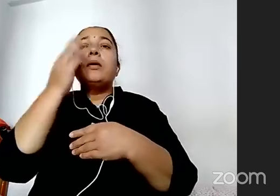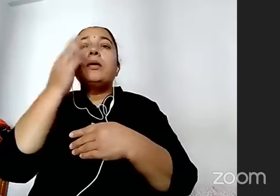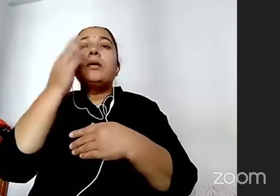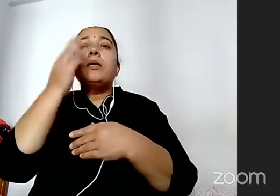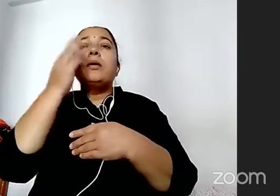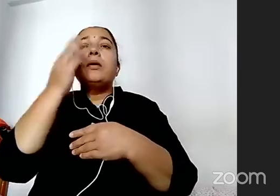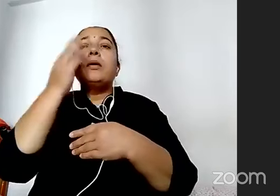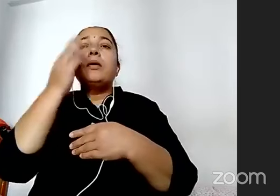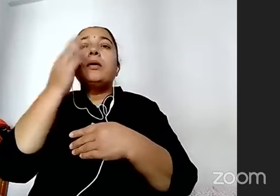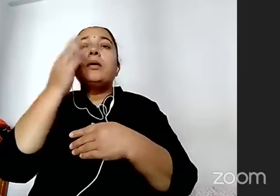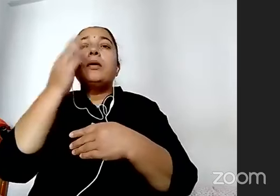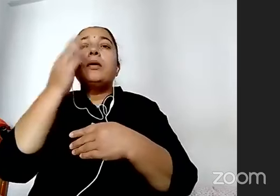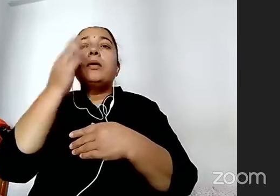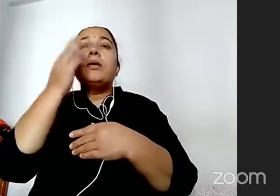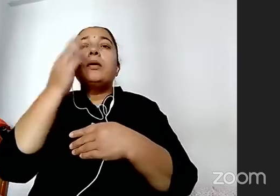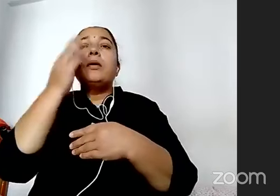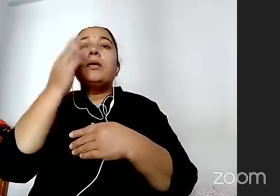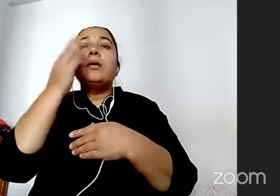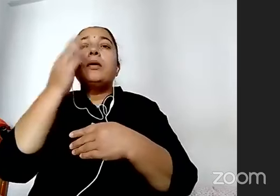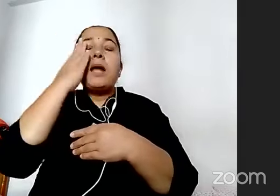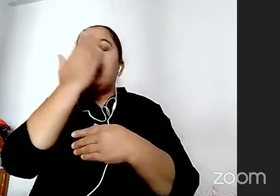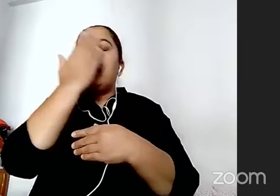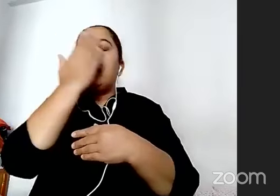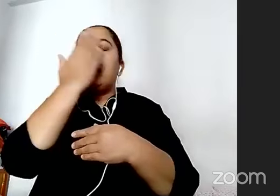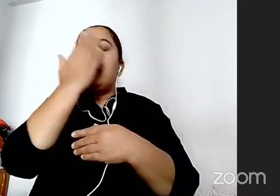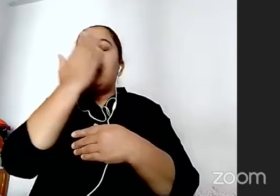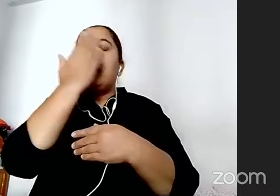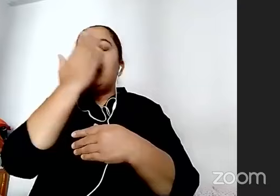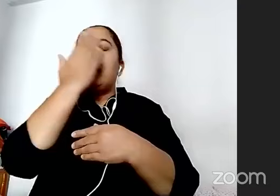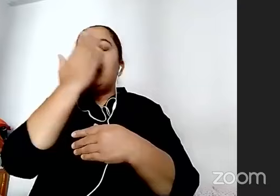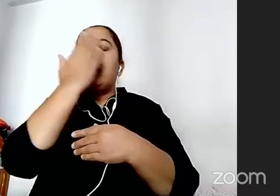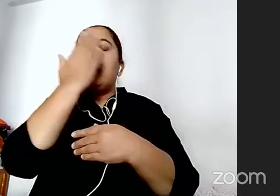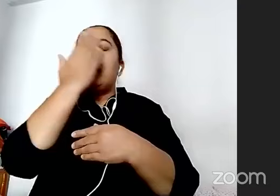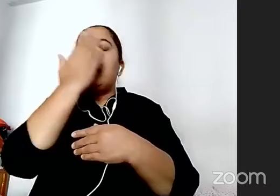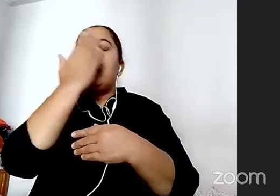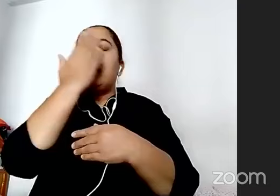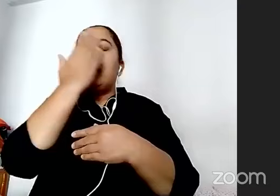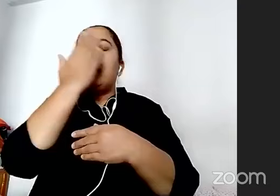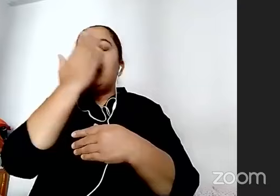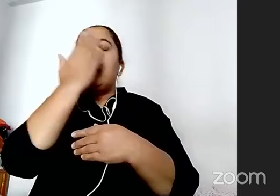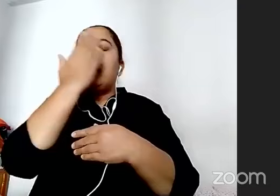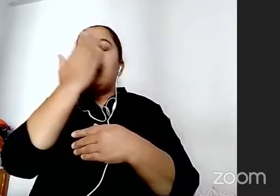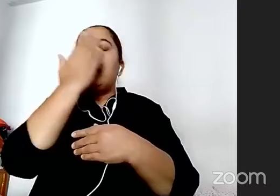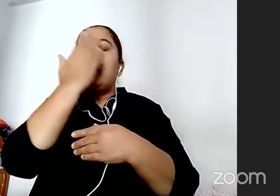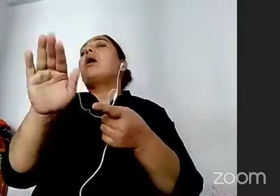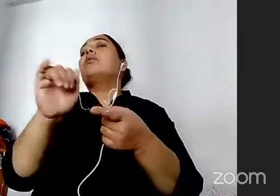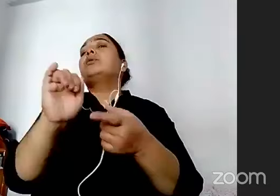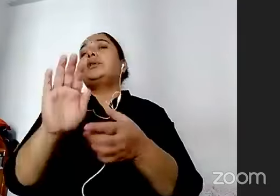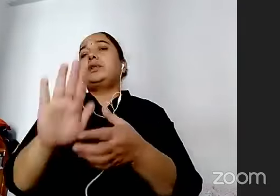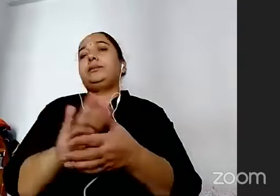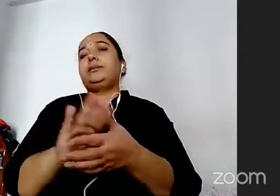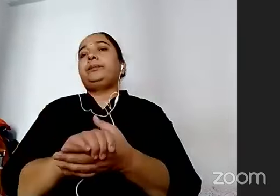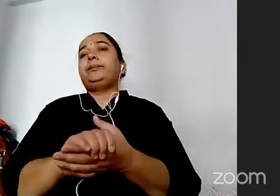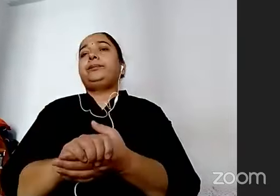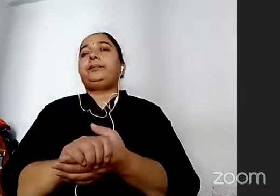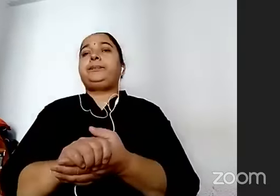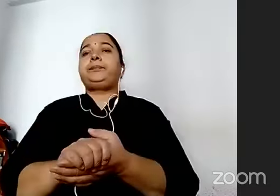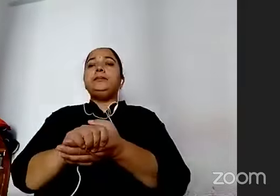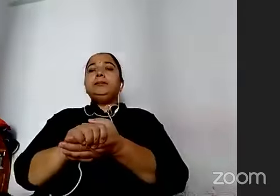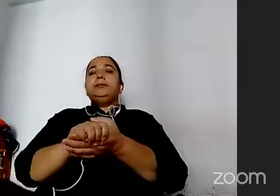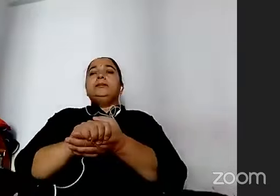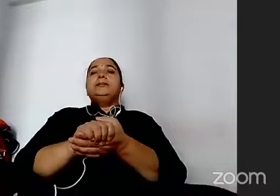त्योभित्र चाहिँ अपाङ्गता भएका महिला अनि अपाङ्गता भएका महिलाभित्रमा पनि आदिवासी जनजाति दलित जसलाई हामी भन्छौँ त्यो